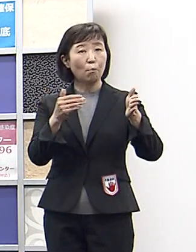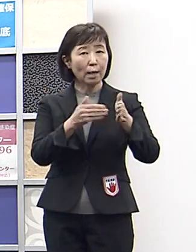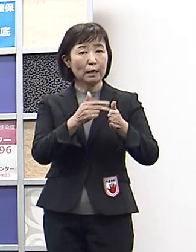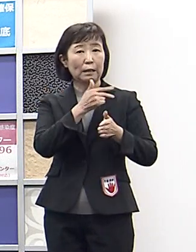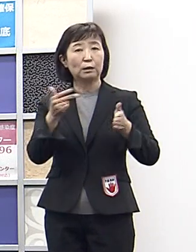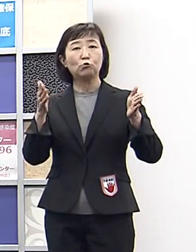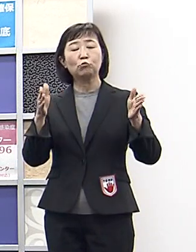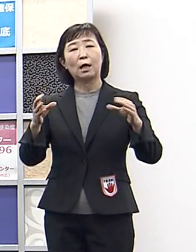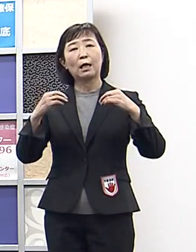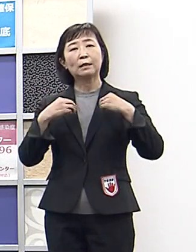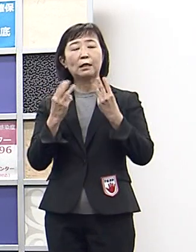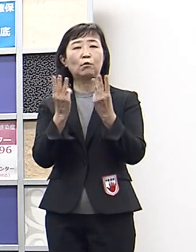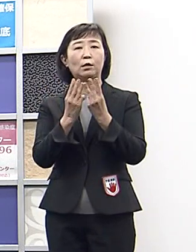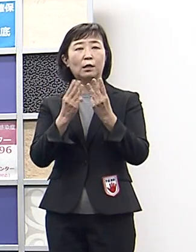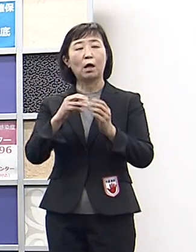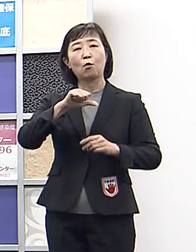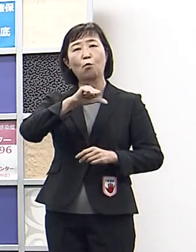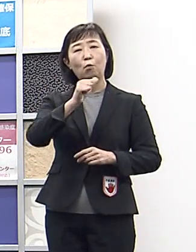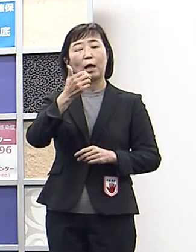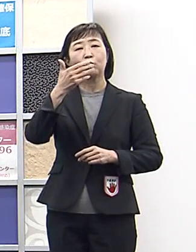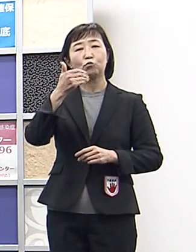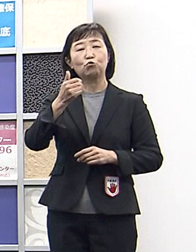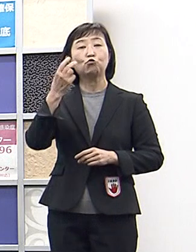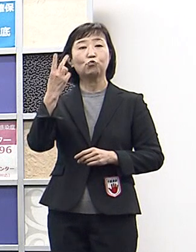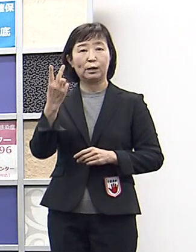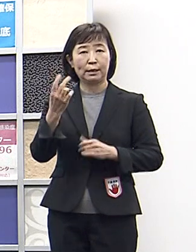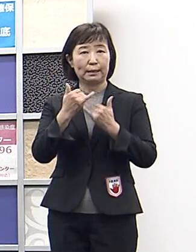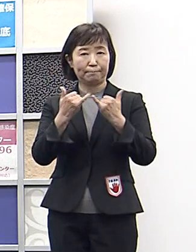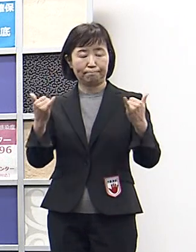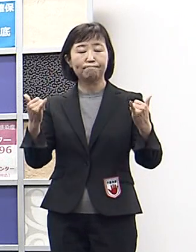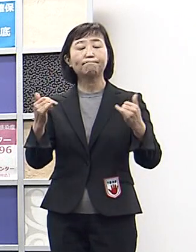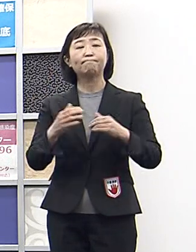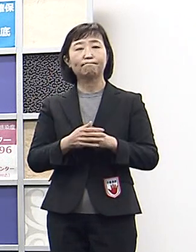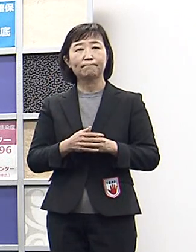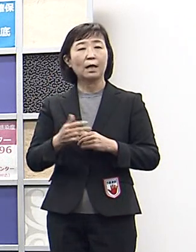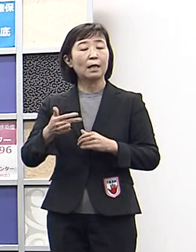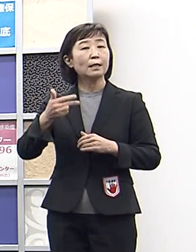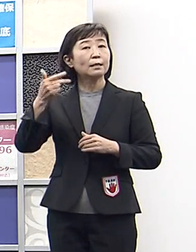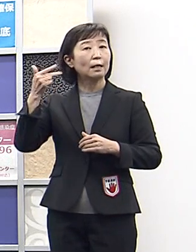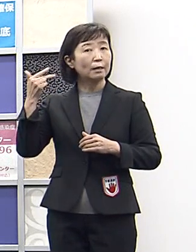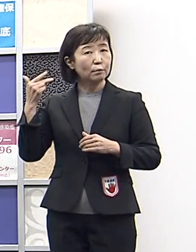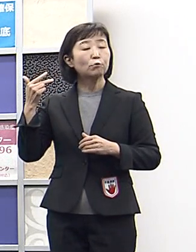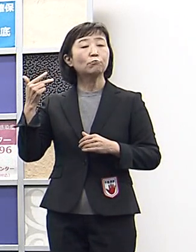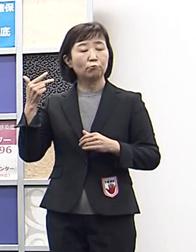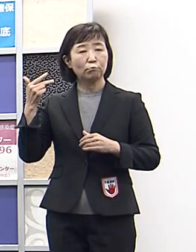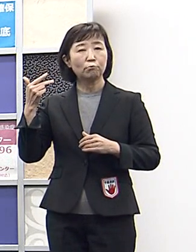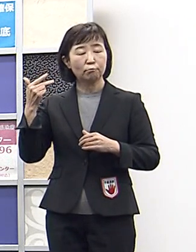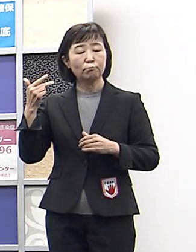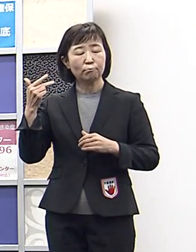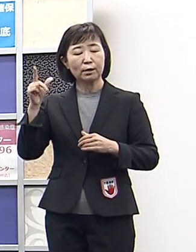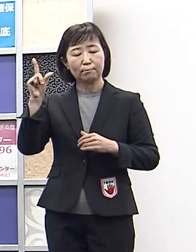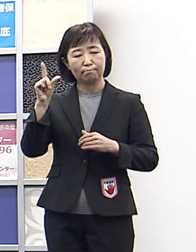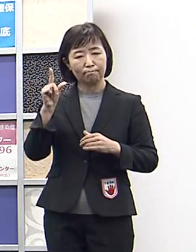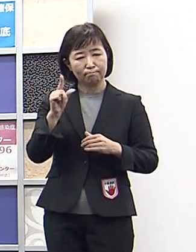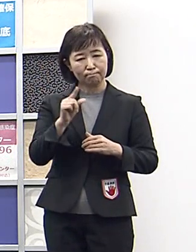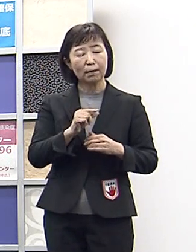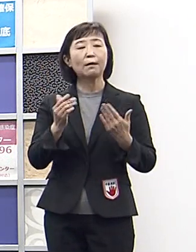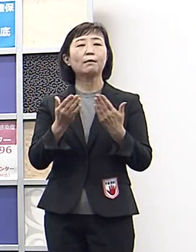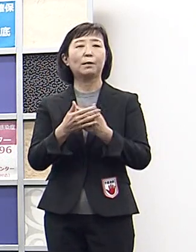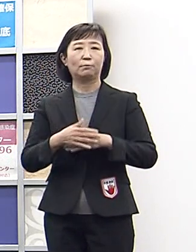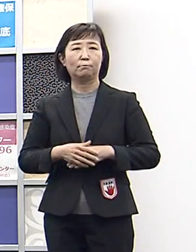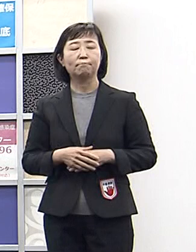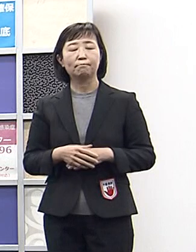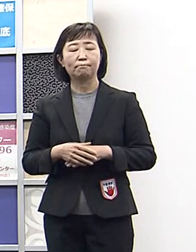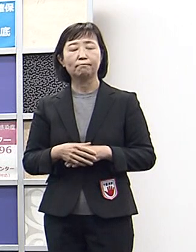感染者数は592人となっておりまして前週644人に比べ減少をしており